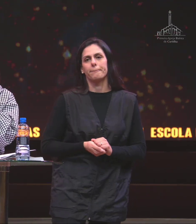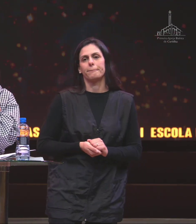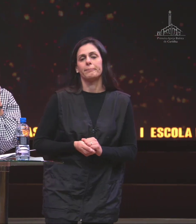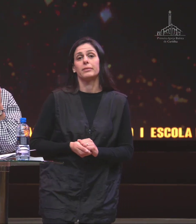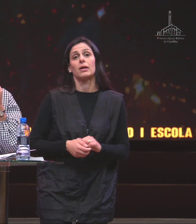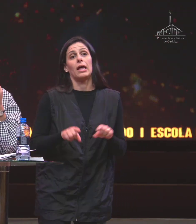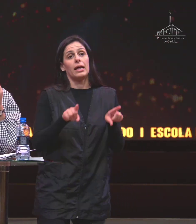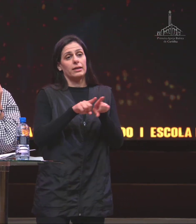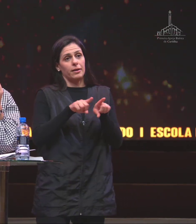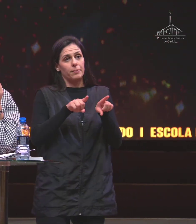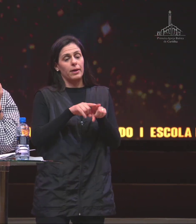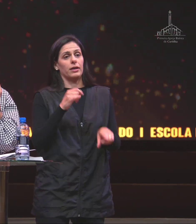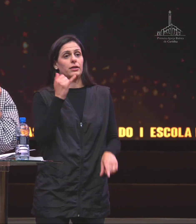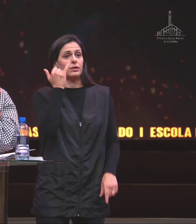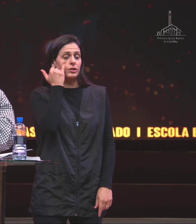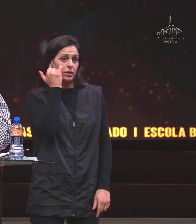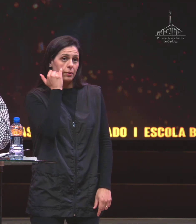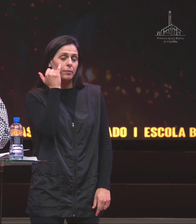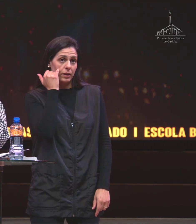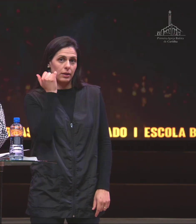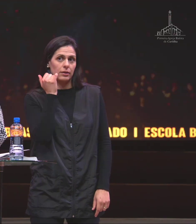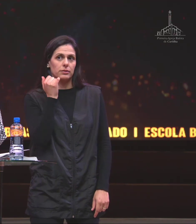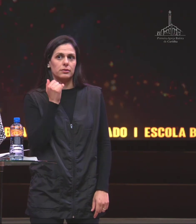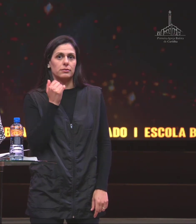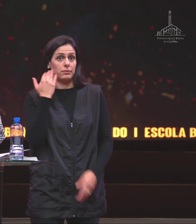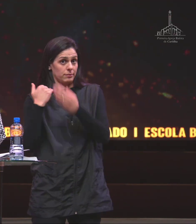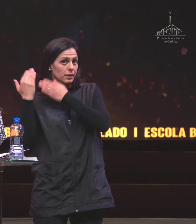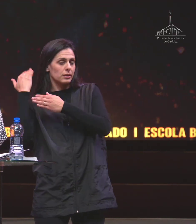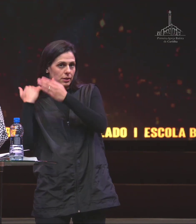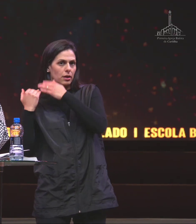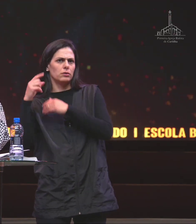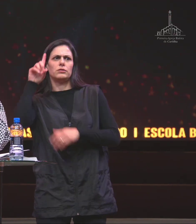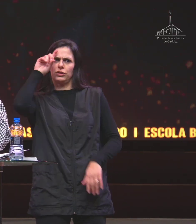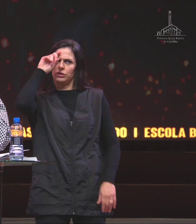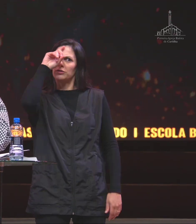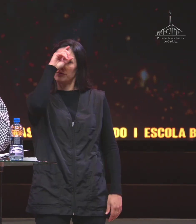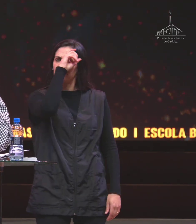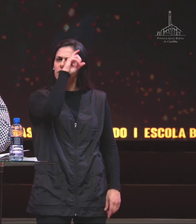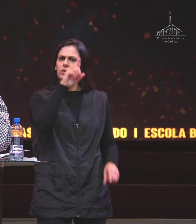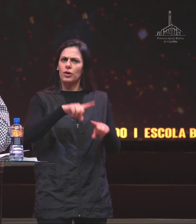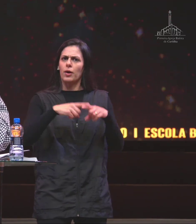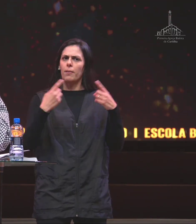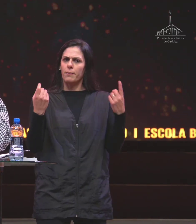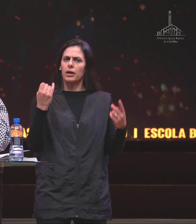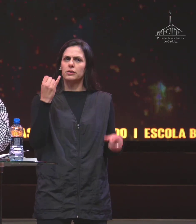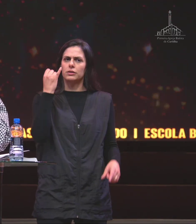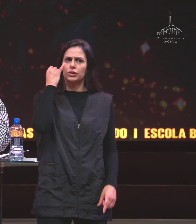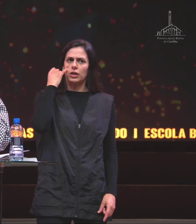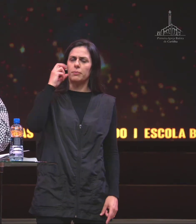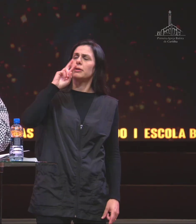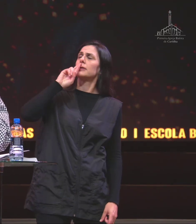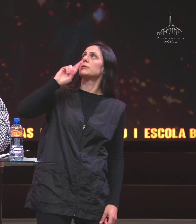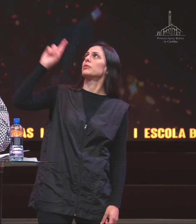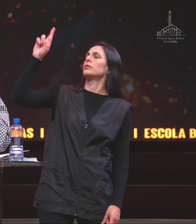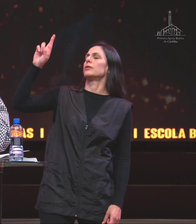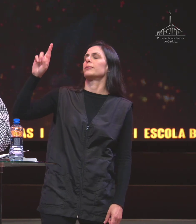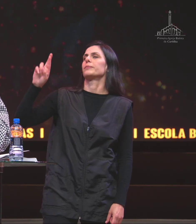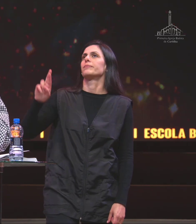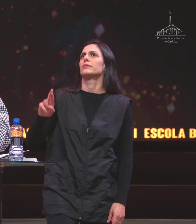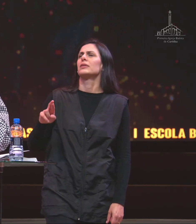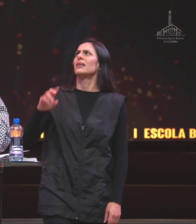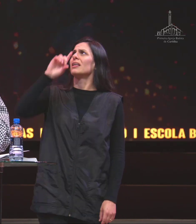o que sou pela graça de Deus, né? Ele diz que é o menor dos apóstolos. Pela graça de Deus sou o que sou. E sua